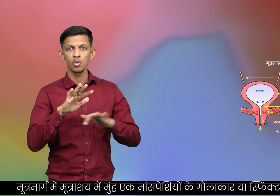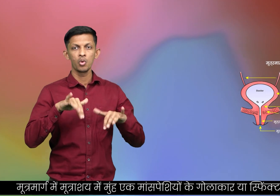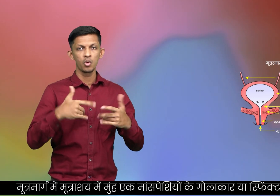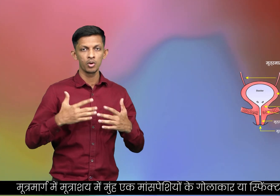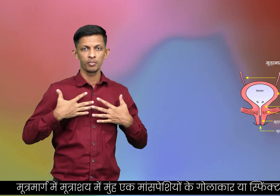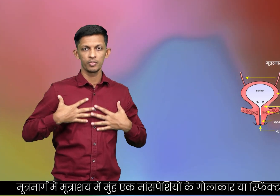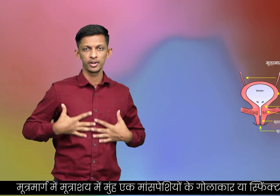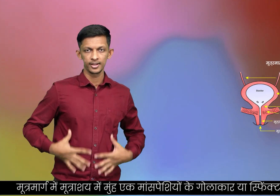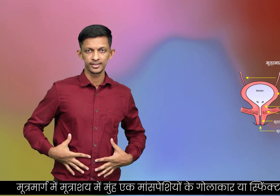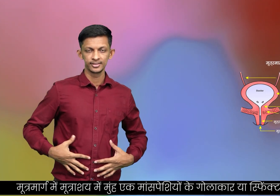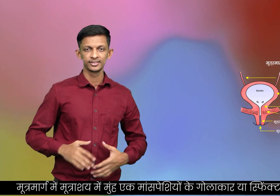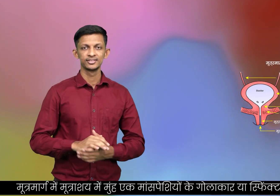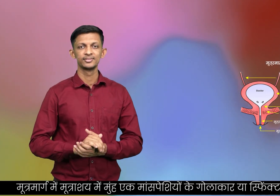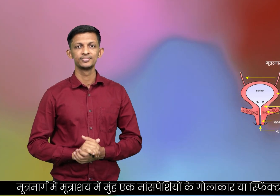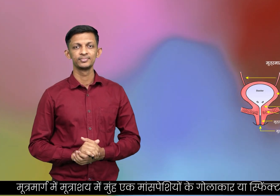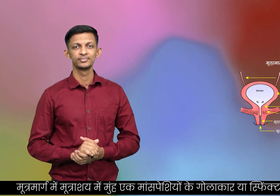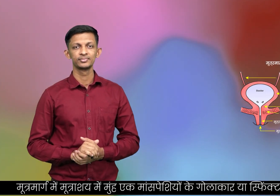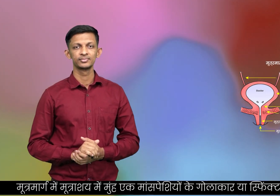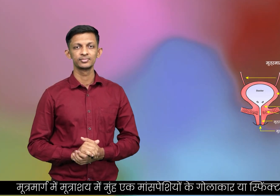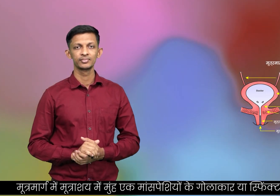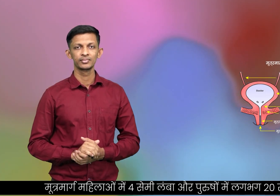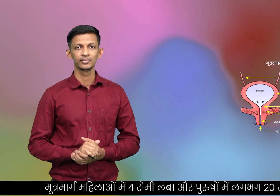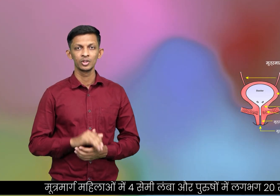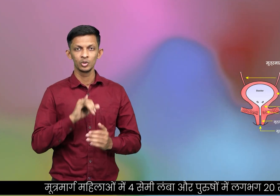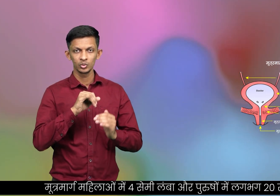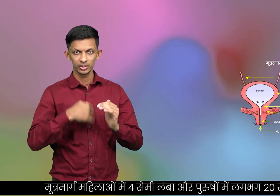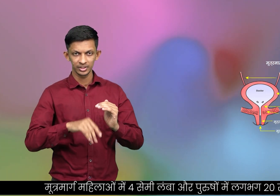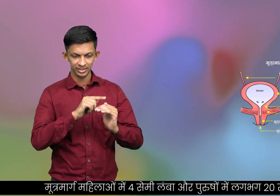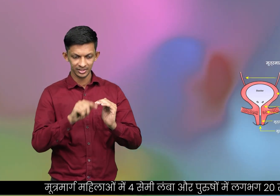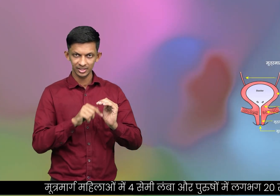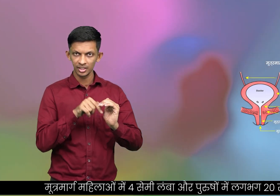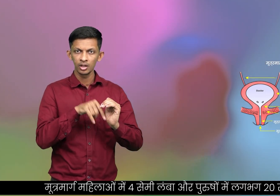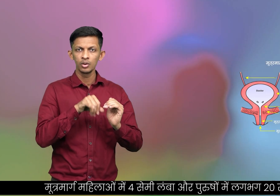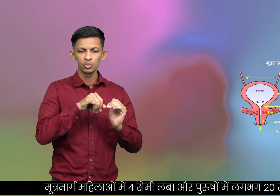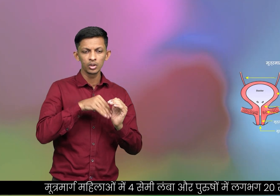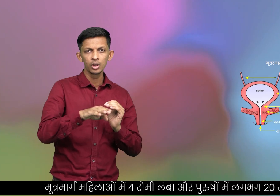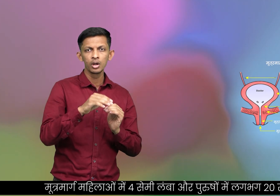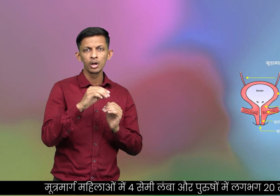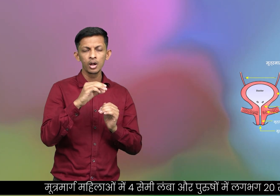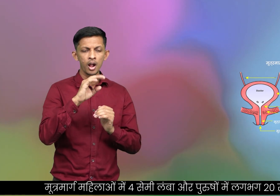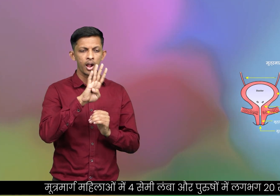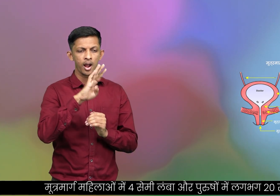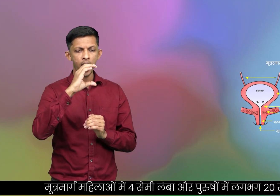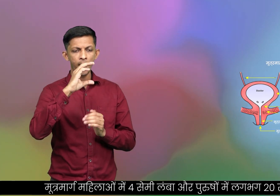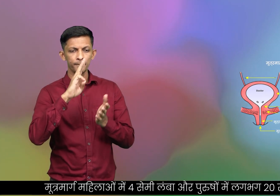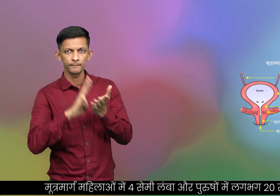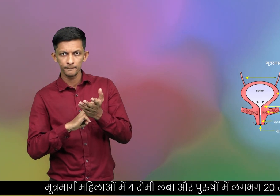स्फिंक्टर पेशियों से घिरा होता है। मूत्र मार्ग महिलाओं में 4